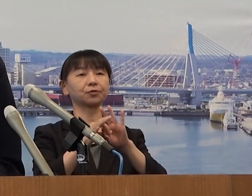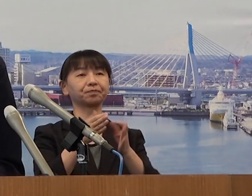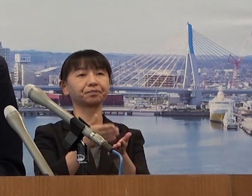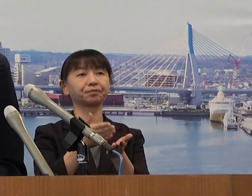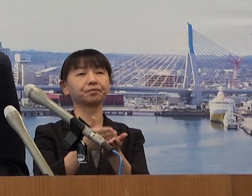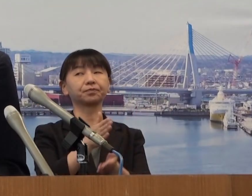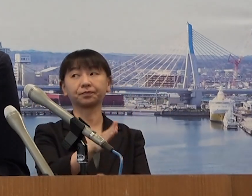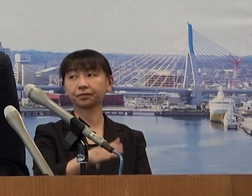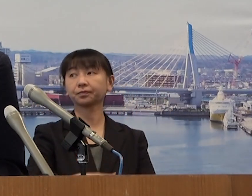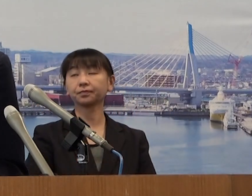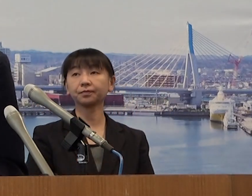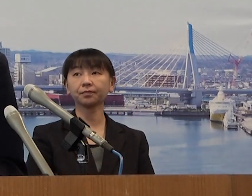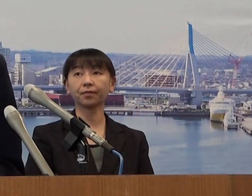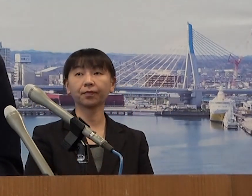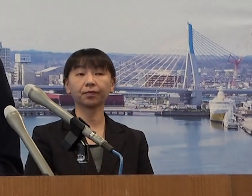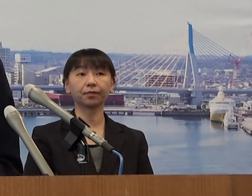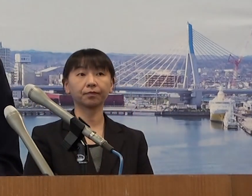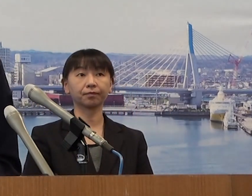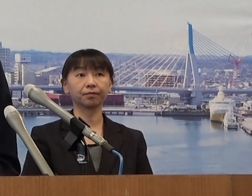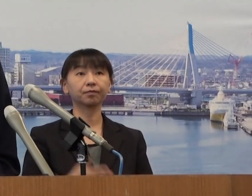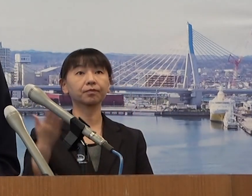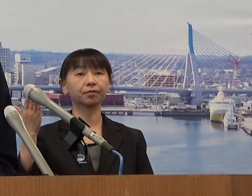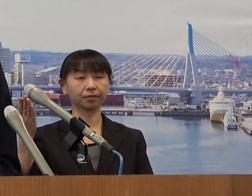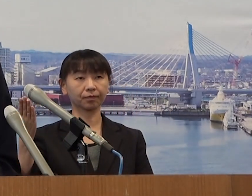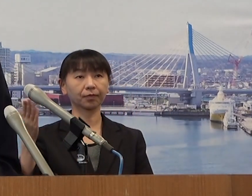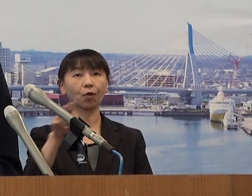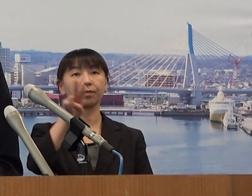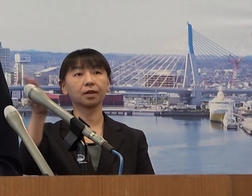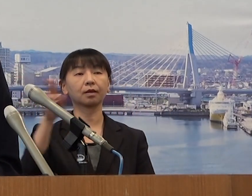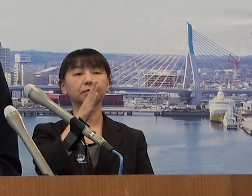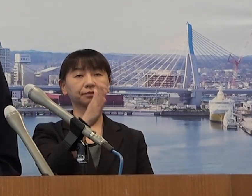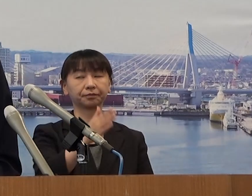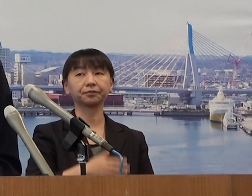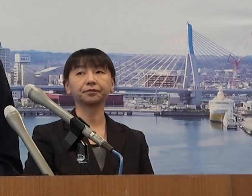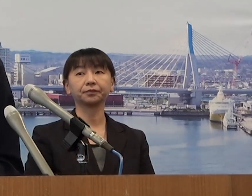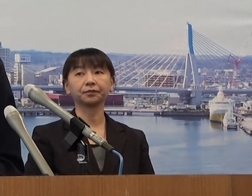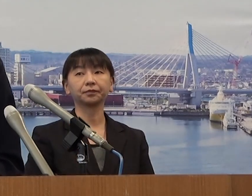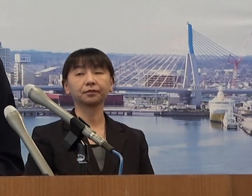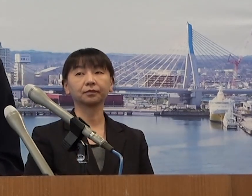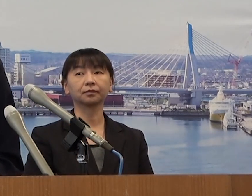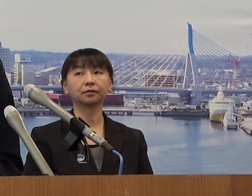をいたします。こちらもモニターをご覧ください。